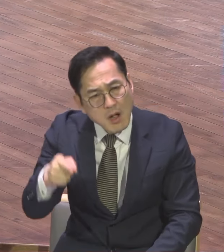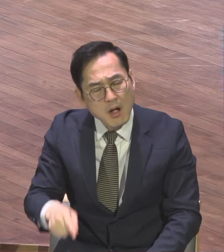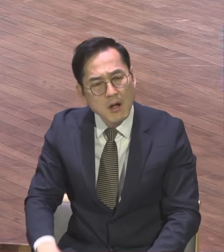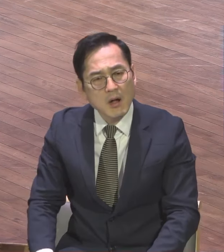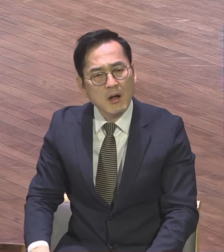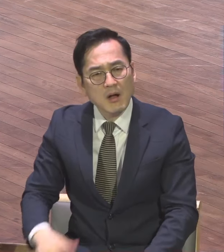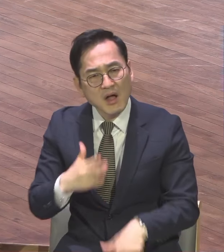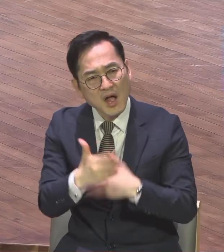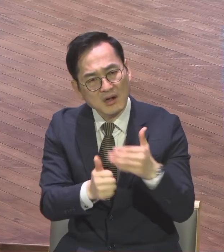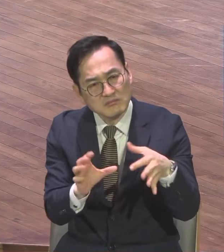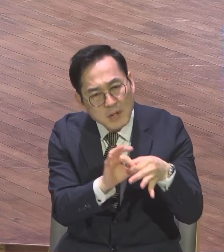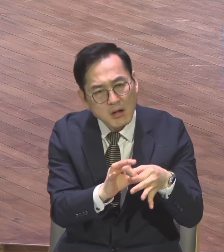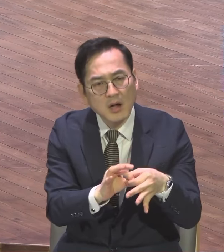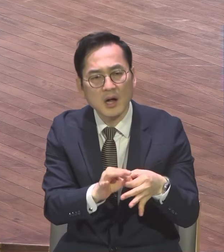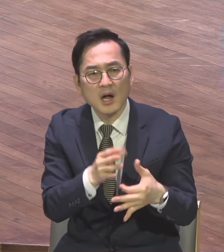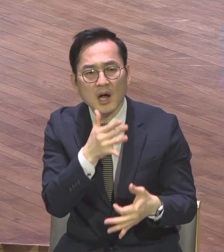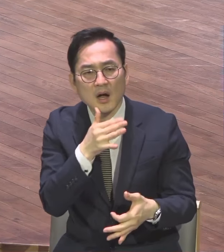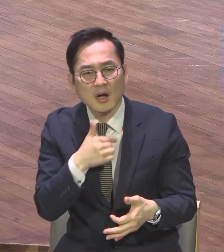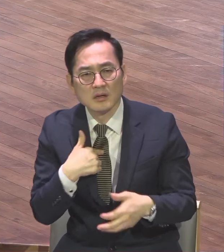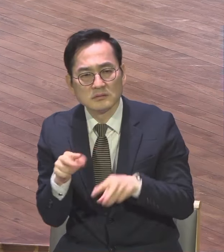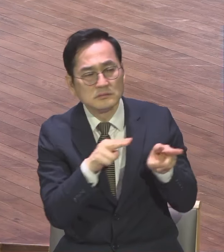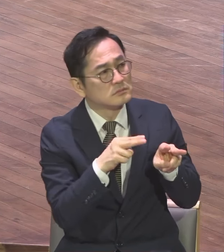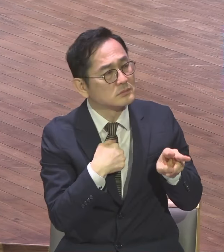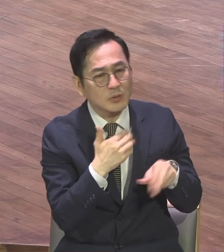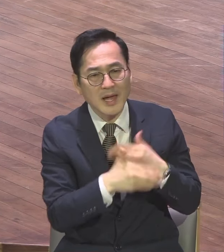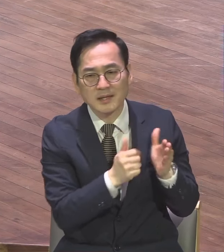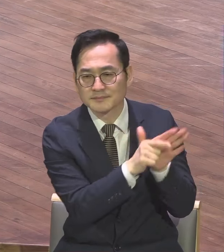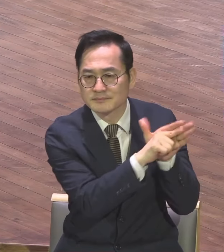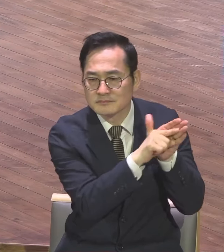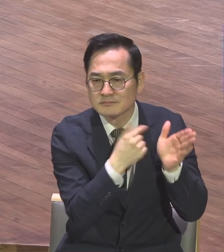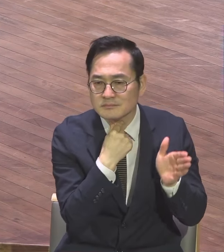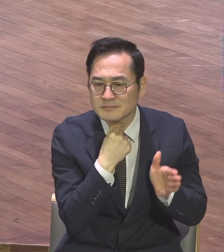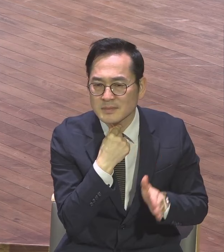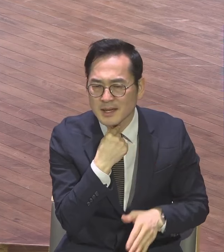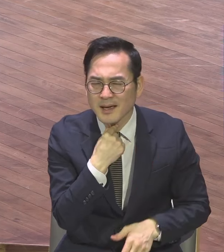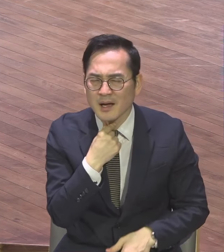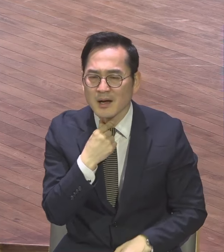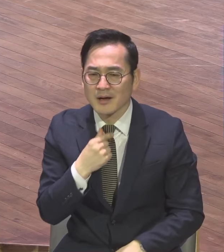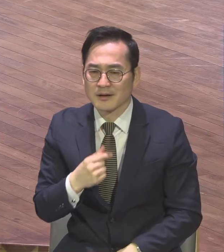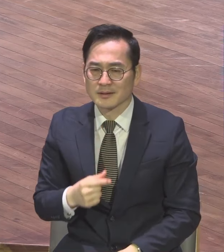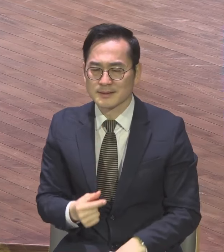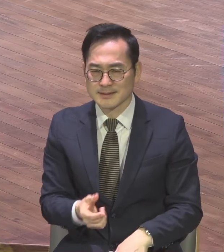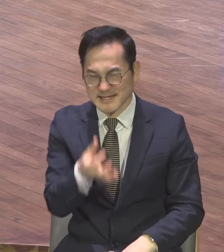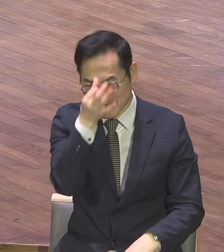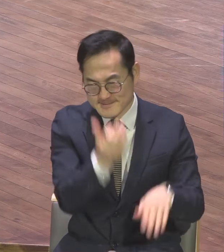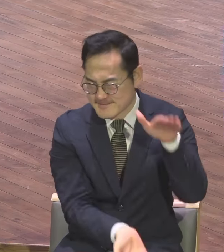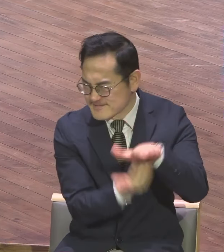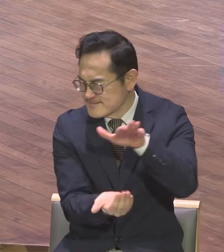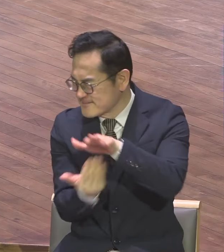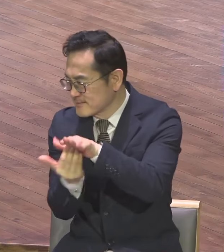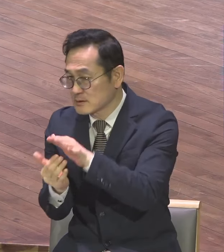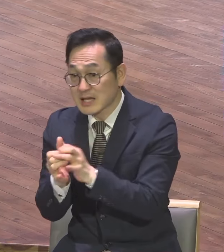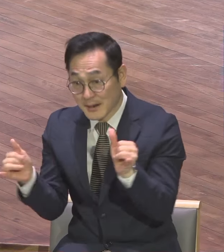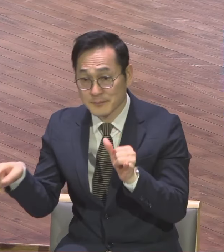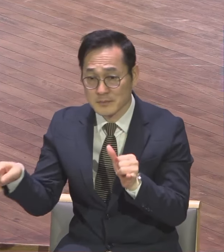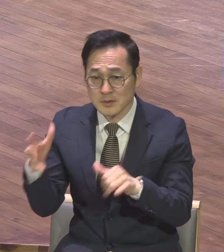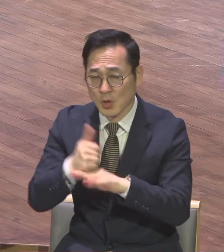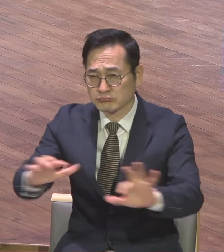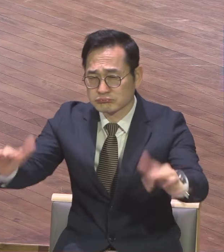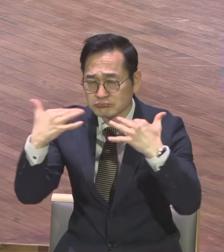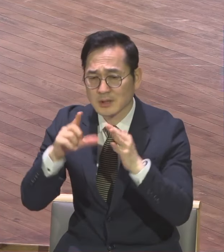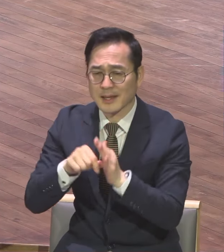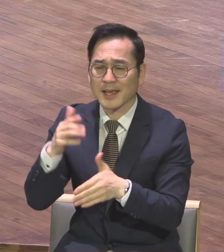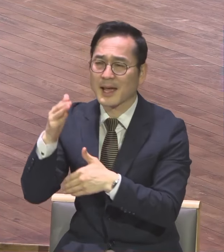우승했구나. 자, 우리 렘넌트들이 말이야. 이렇게 각 분야의 서밋으로 서는 게 중요합니다.